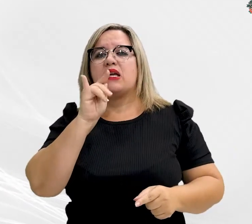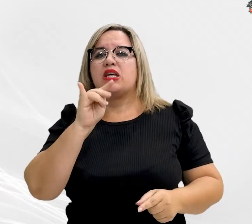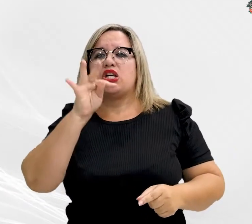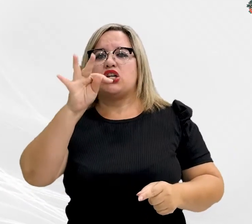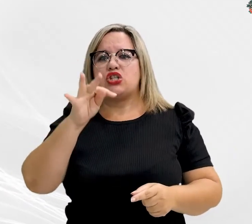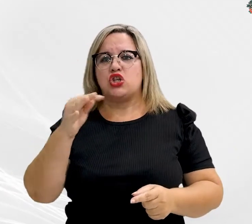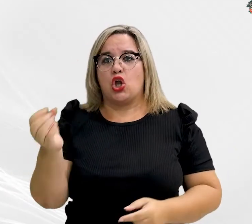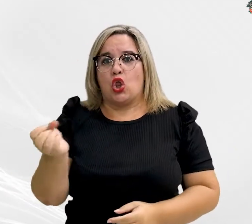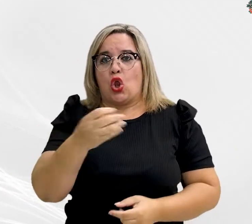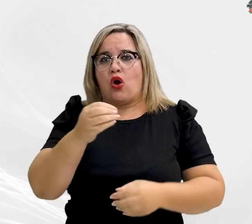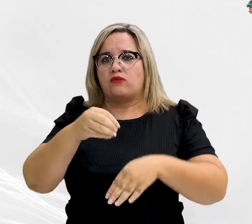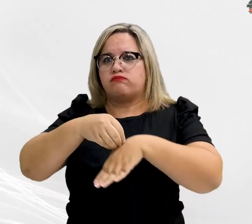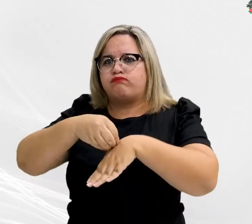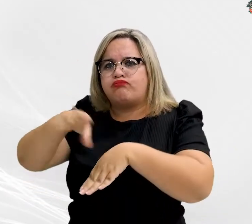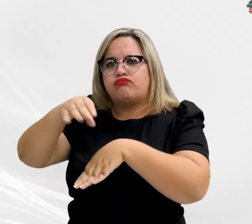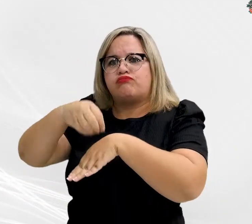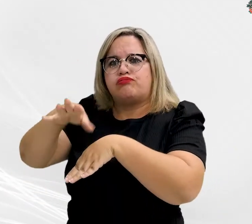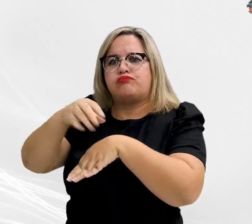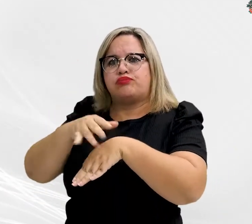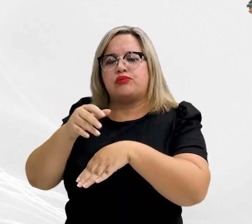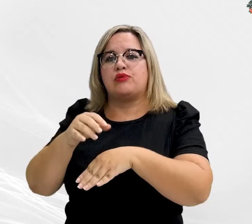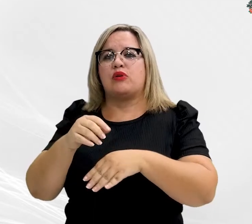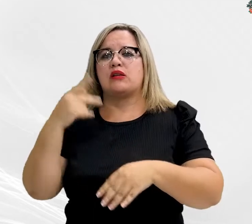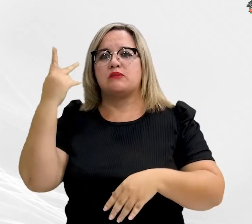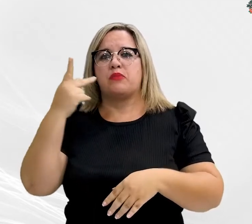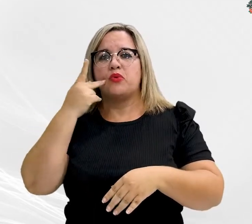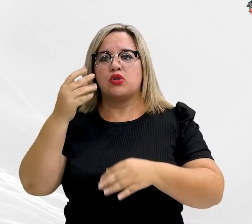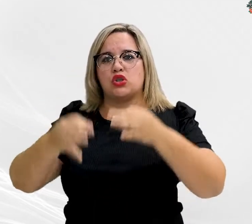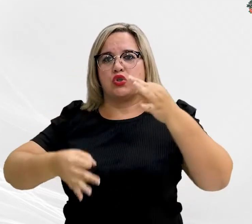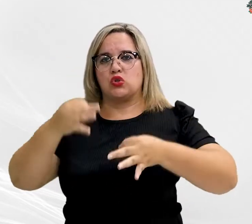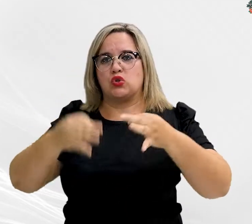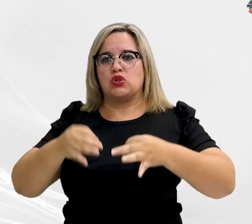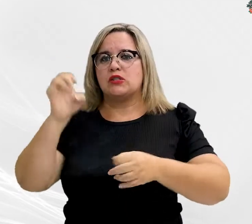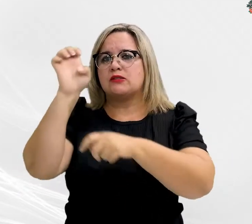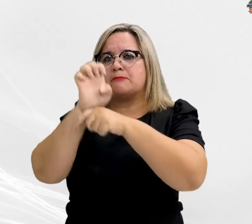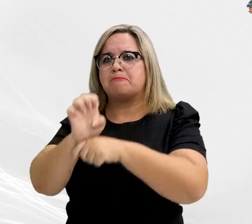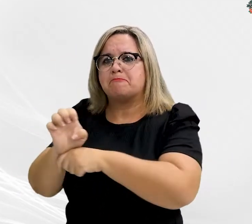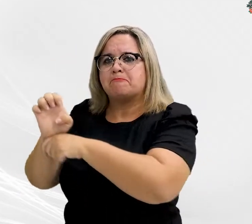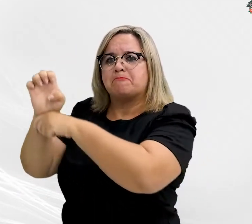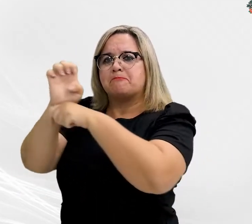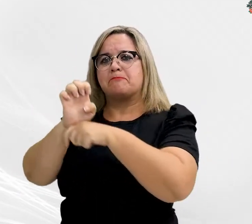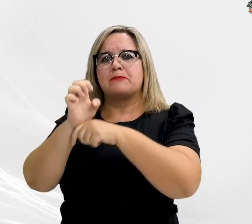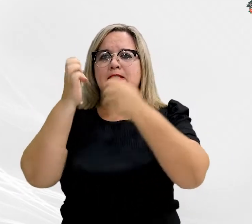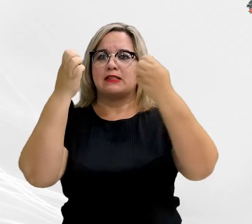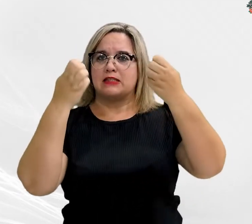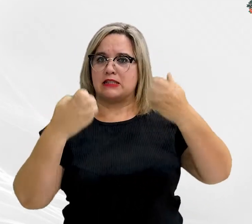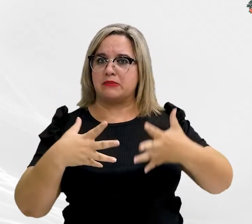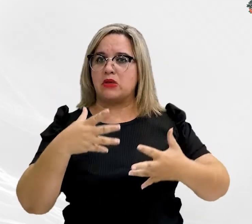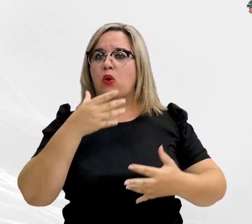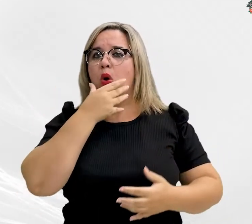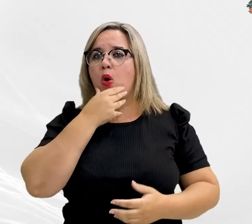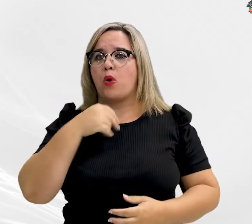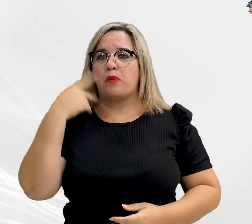promotores de Justiça de todo Estado" acrescentou Marcelo vacchiano as